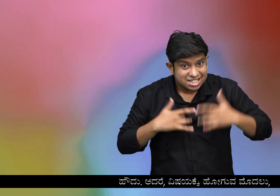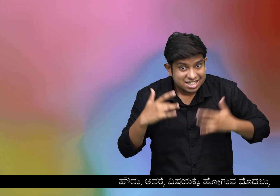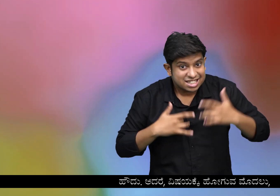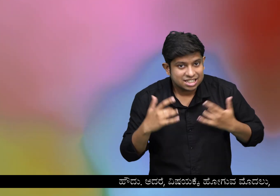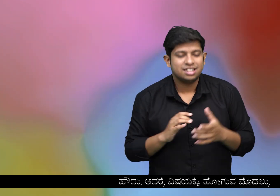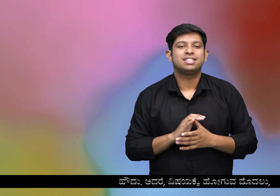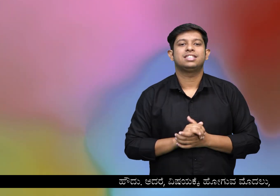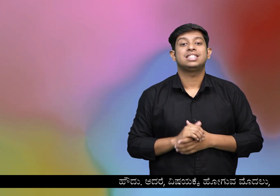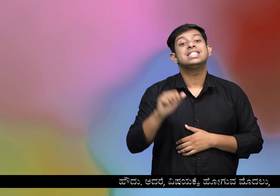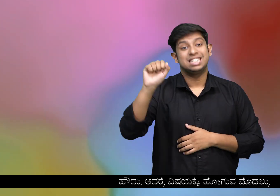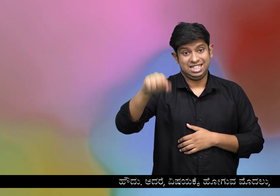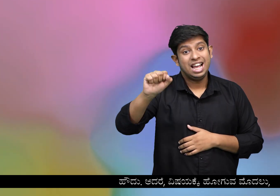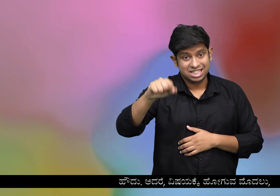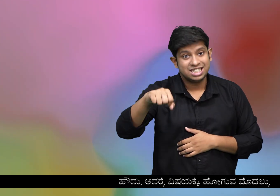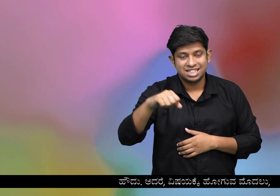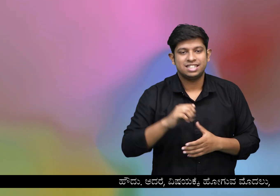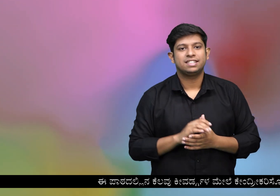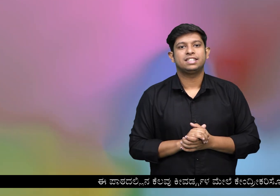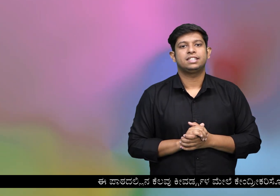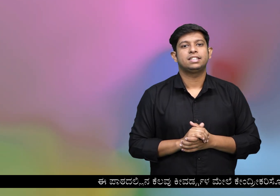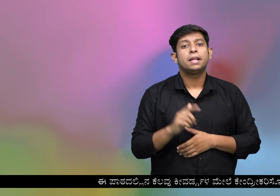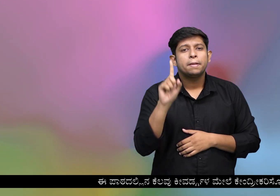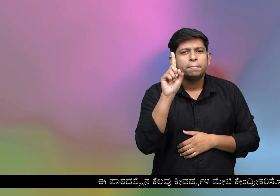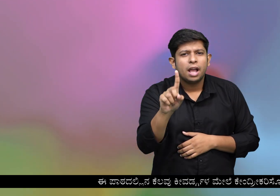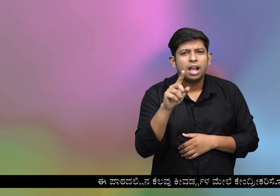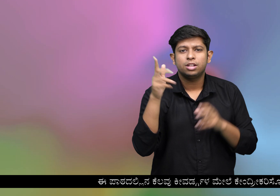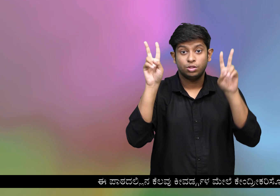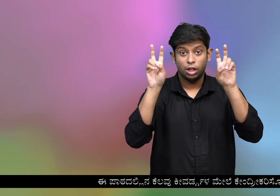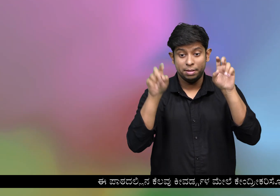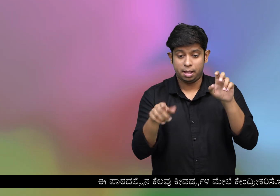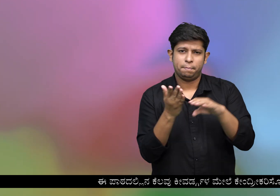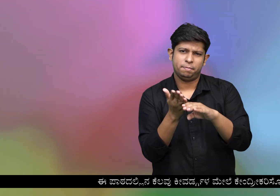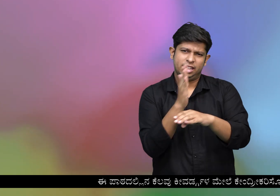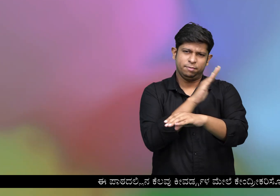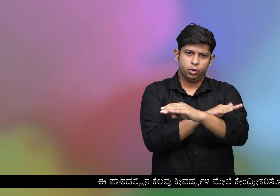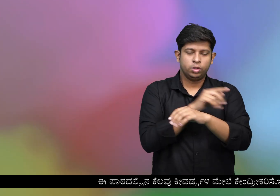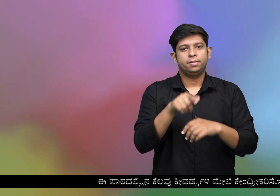ಹೌದು, ಆದರೆ ವಿಷಯಕ್ಕೆ ಹೋಗುವ ಮೊದಲು ಈ ಪಾಠದಲ್ಲಿನ ಕೆಲವು ಕೀವರ್ಡ್ಗಳ ಮೇಲೆ ಕೇಂದ್ರೀಕರಿಸೋಣ.